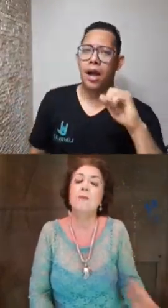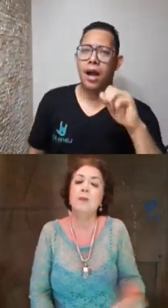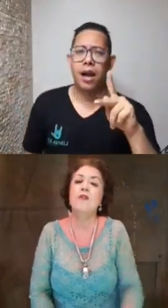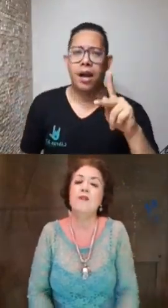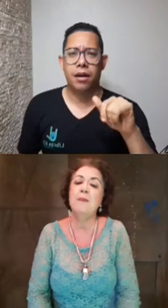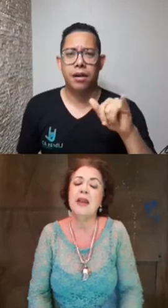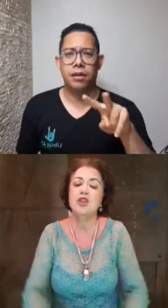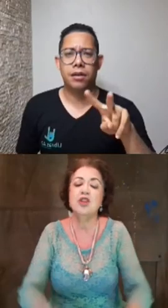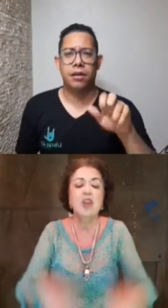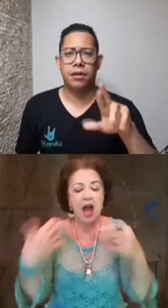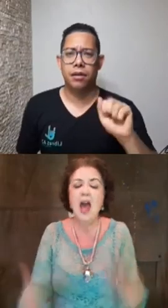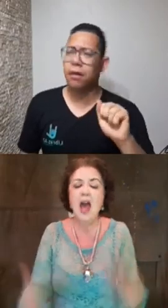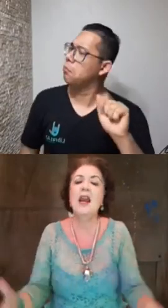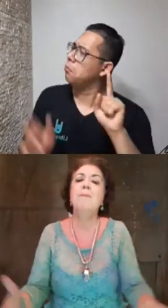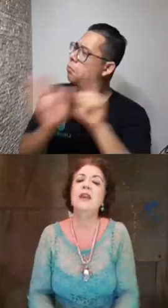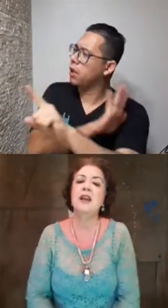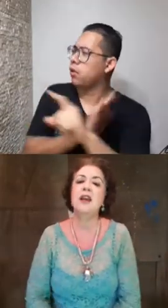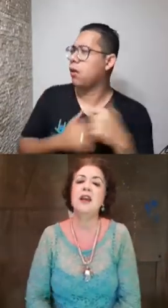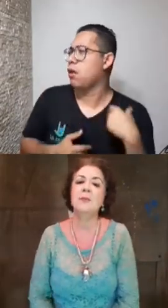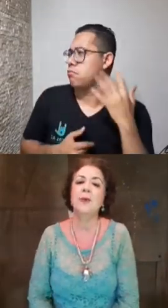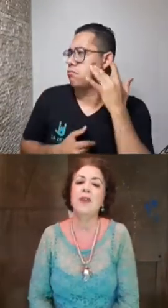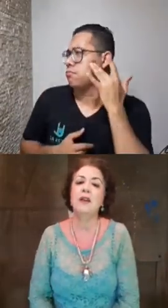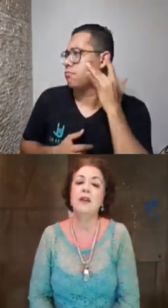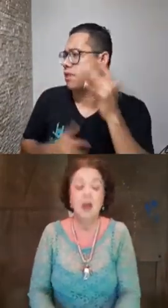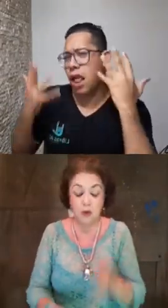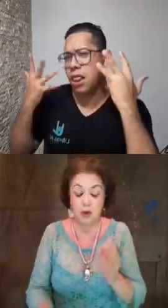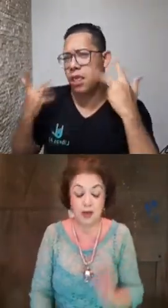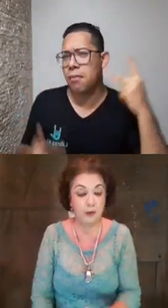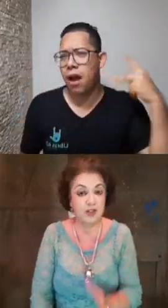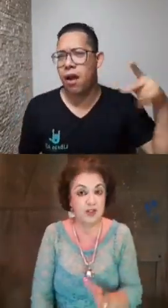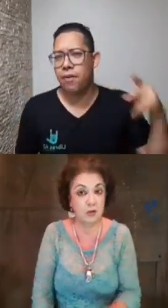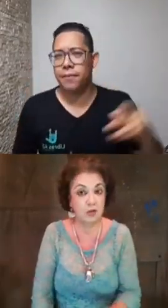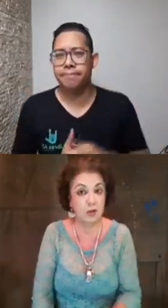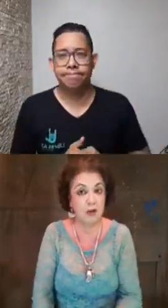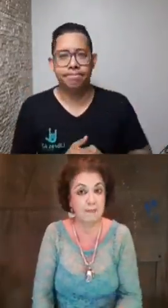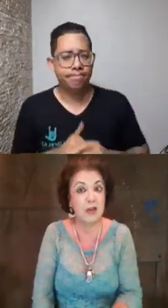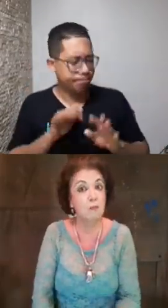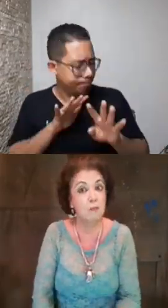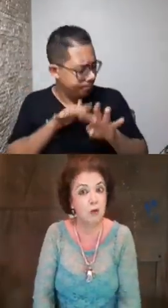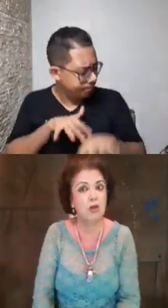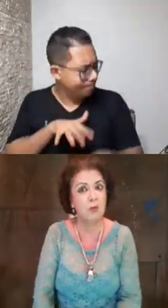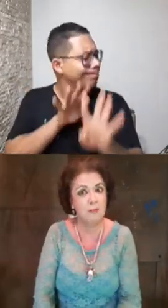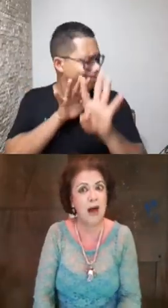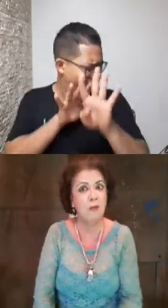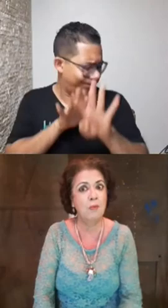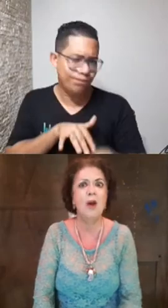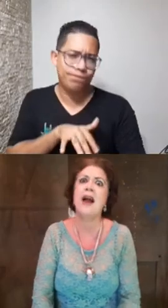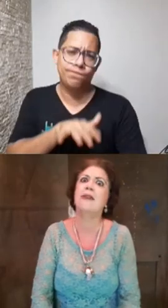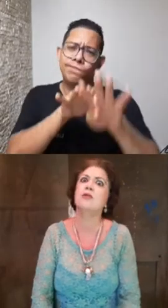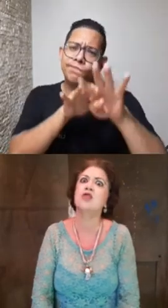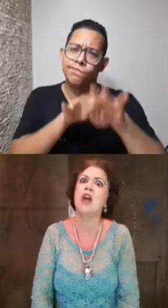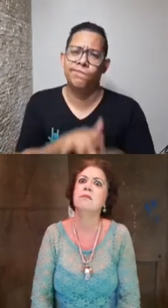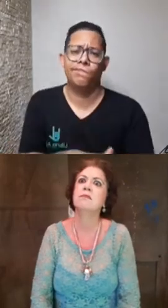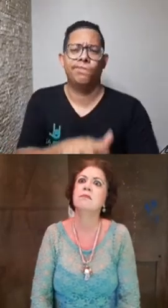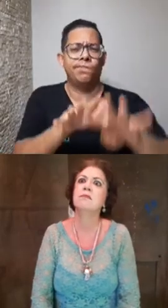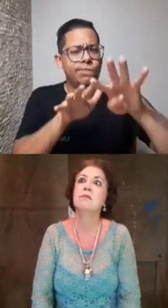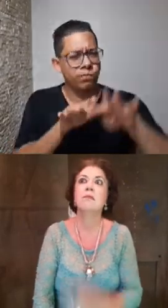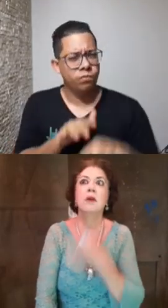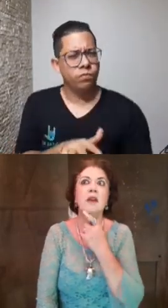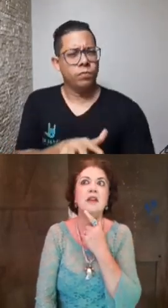muito provavelmente ela poderia lhe responder. E o rio seguiu seu caminho muito mal-humorado